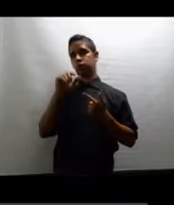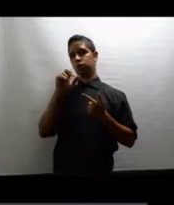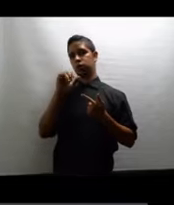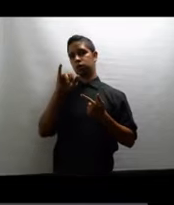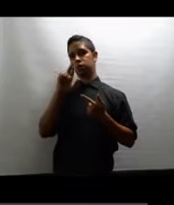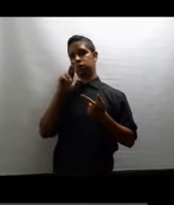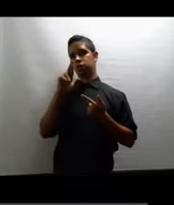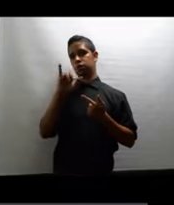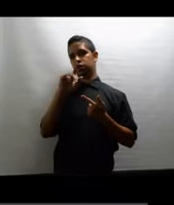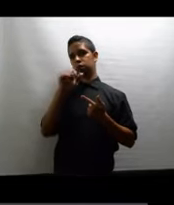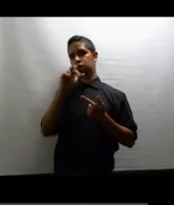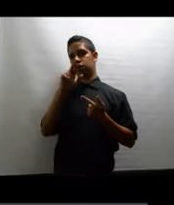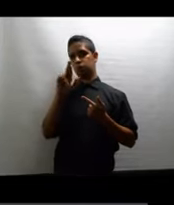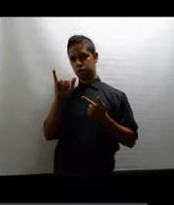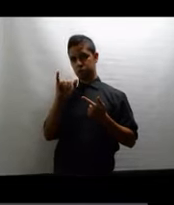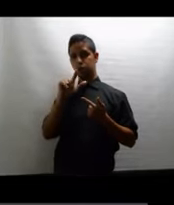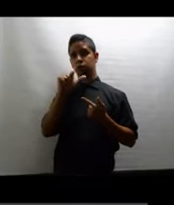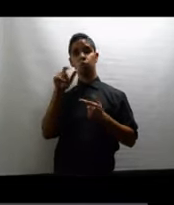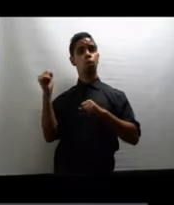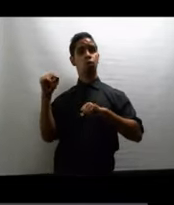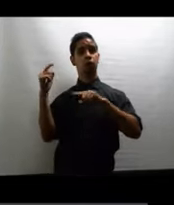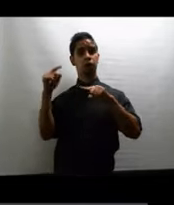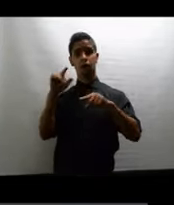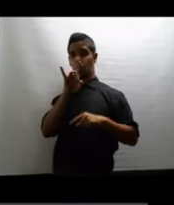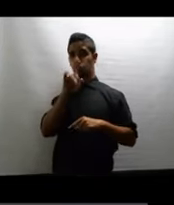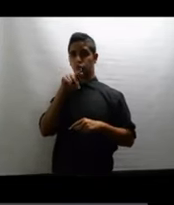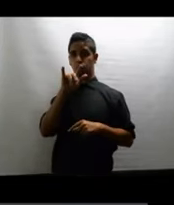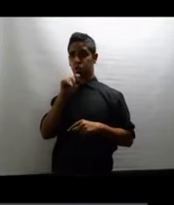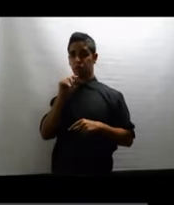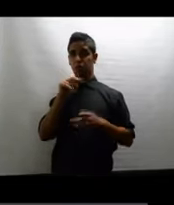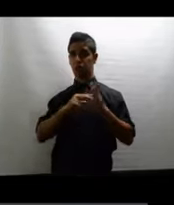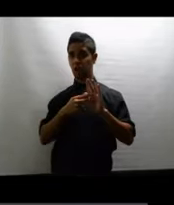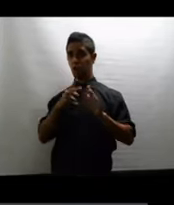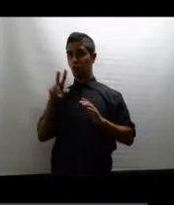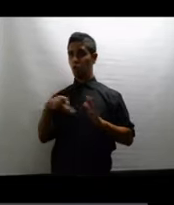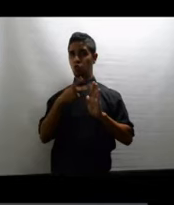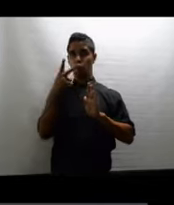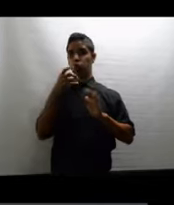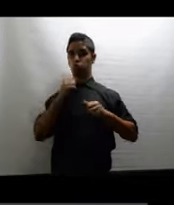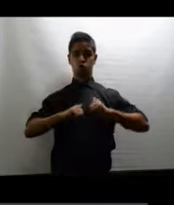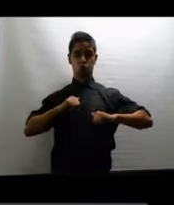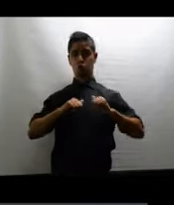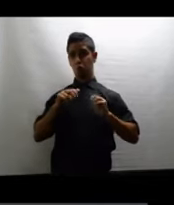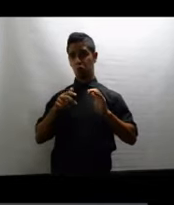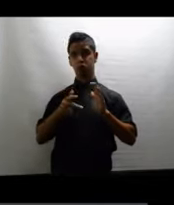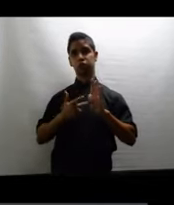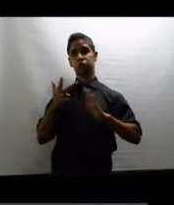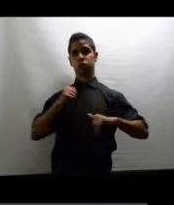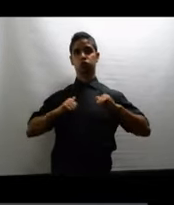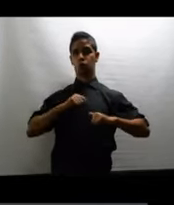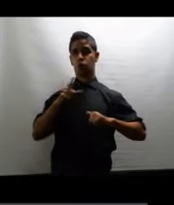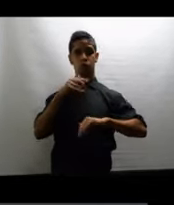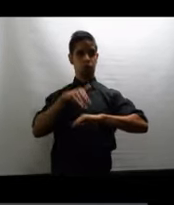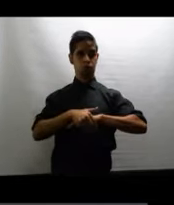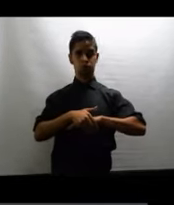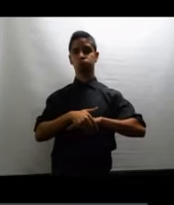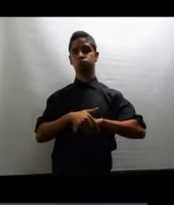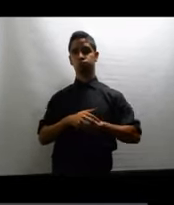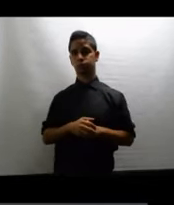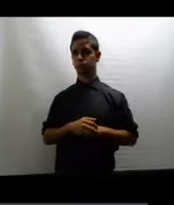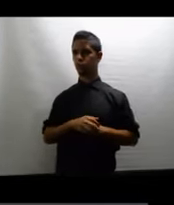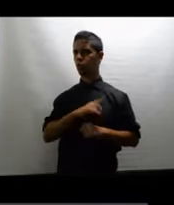Y después pasaba al Ocho Puertas a ver un espectáculo que se daban dos funciones y a veces tres funciones en una noche. En una noche. Wow. ¿Cuándo